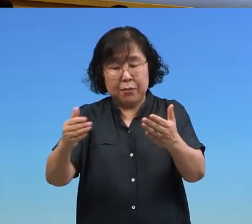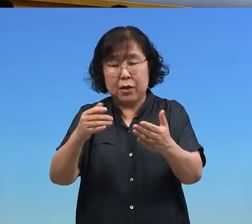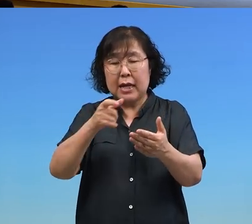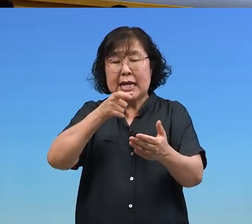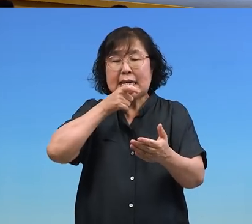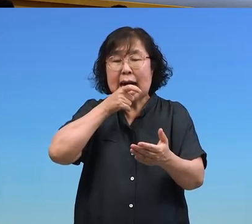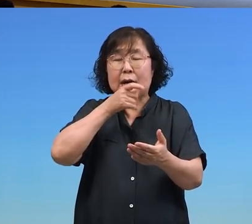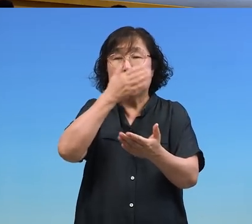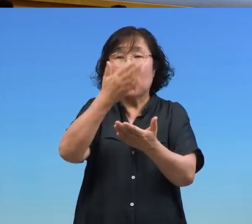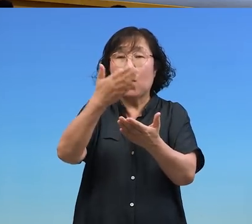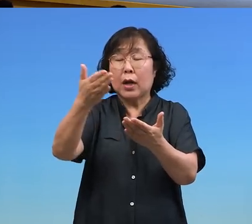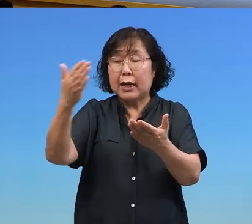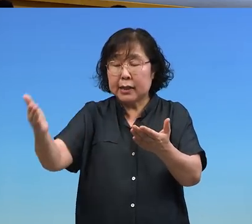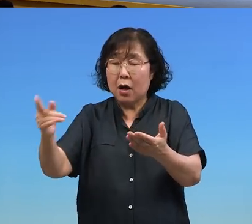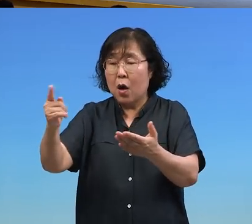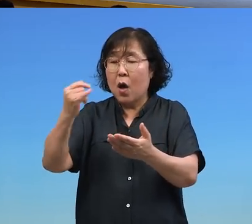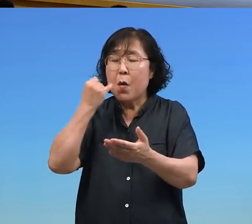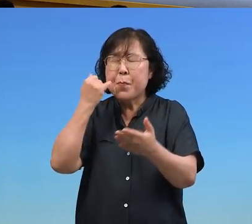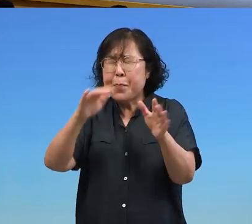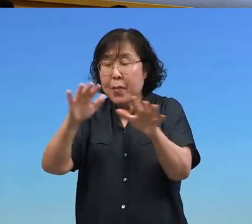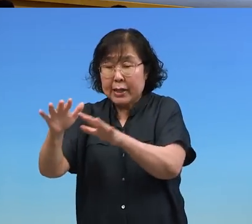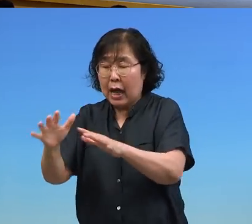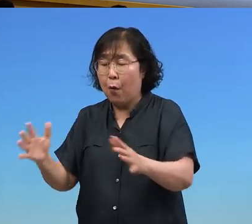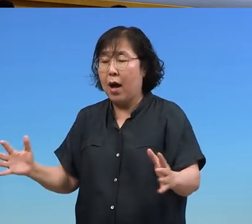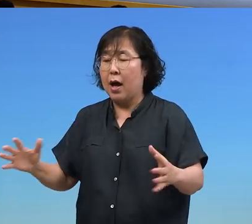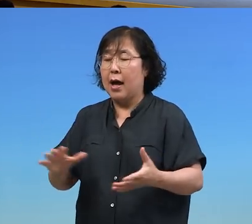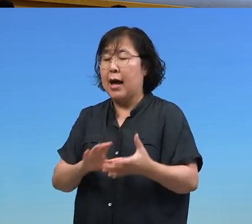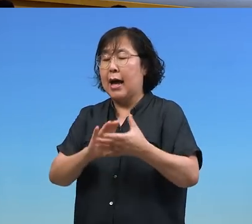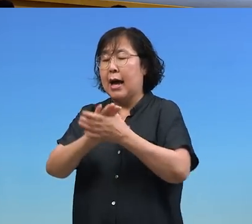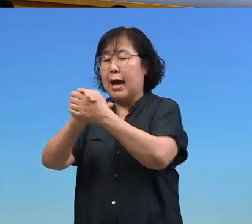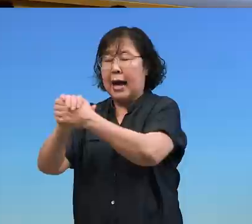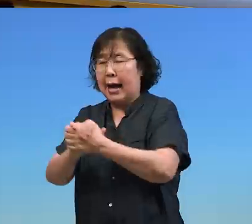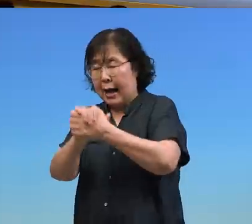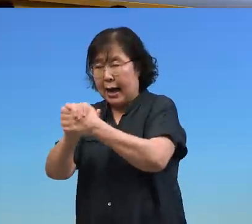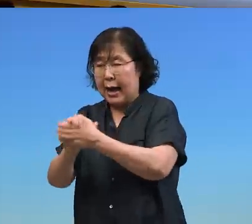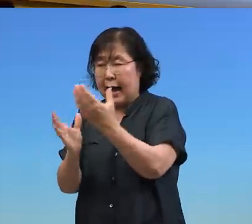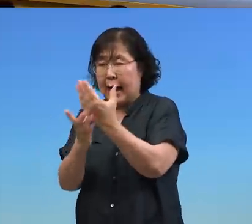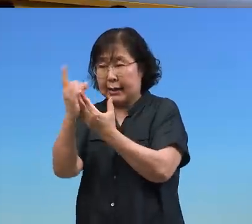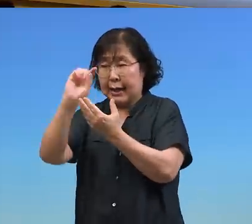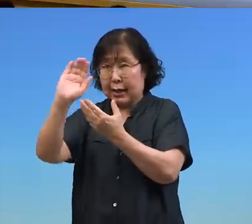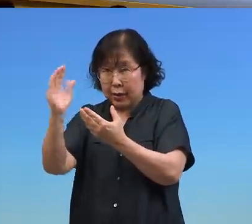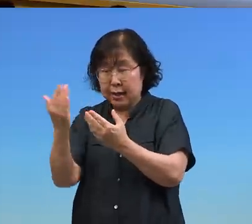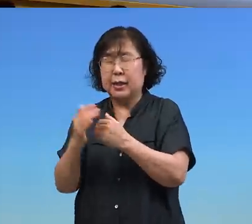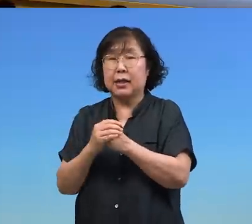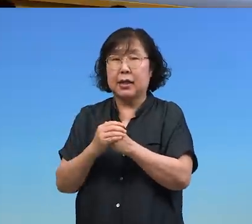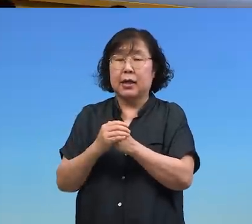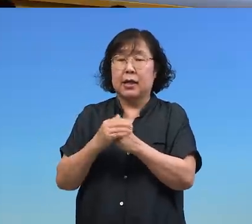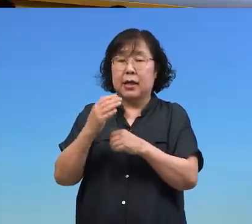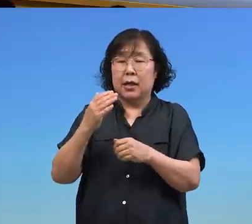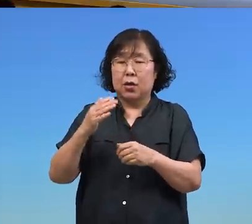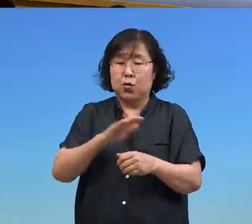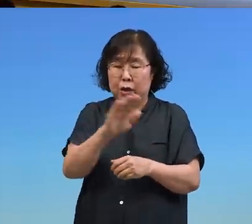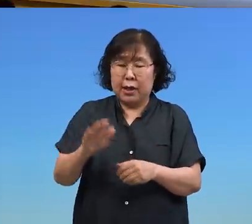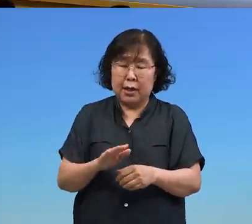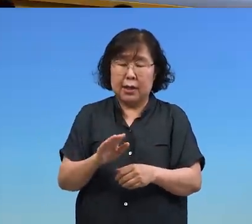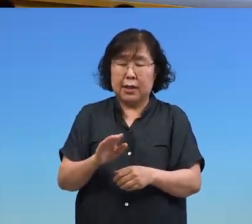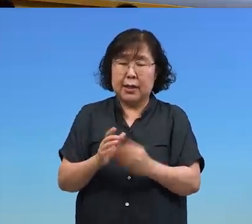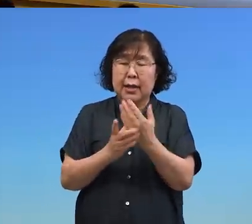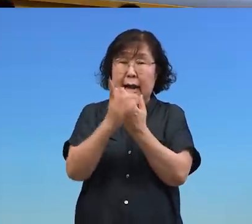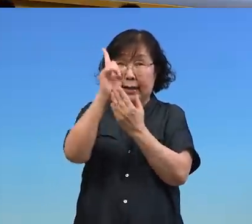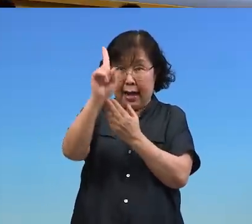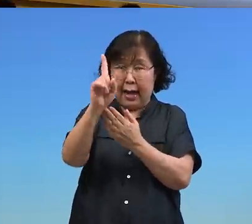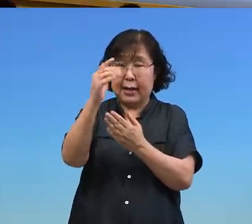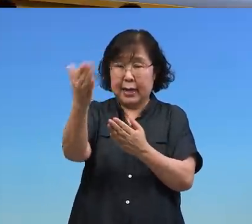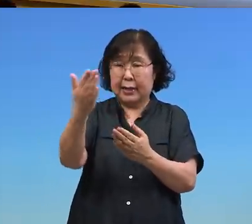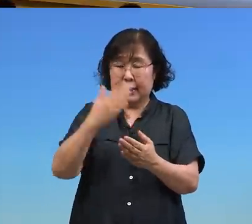하나가 되듯이 우리는 하나요 당신과 나도 하나 우리는 하나가 돼야 하오 자 우리 모두